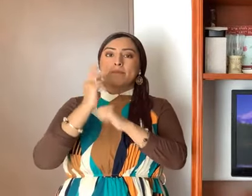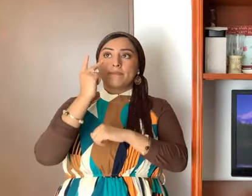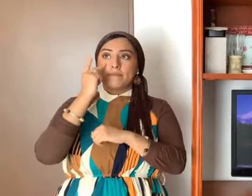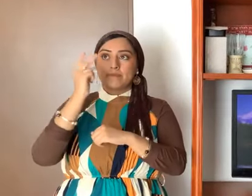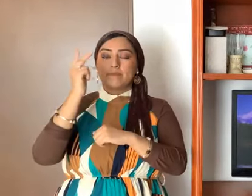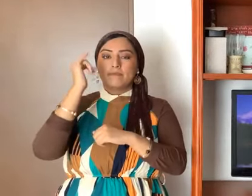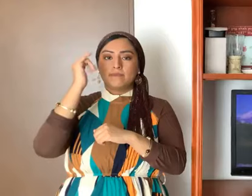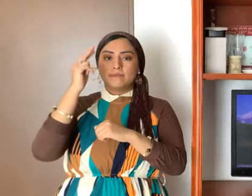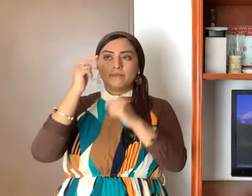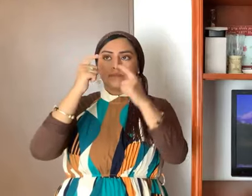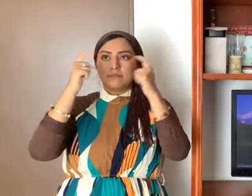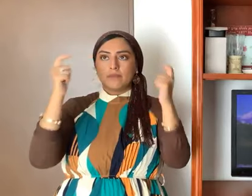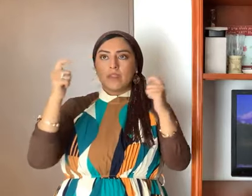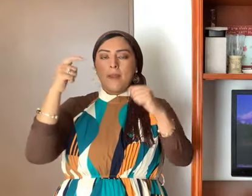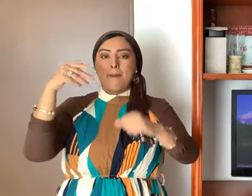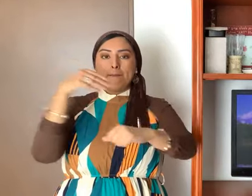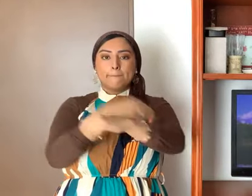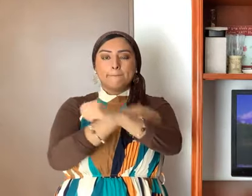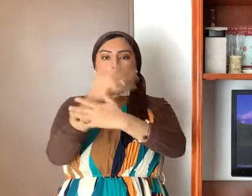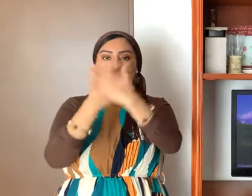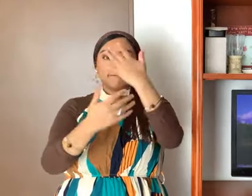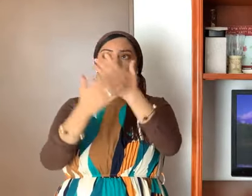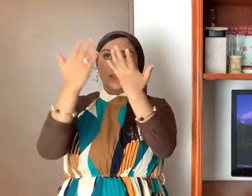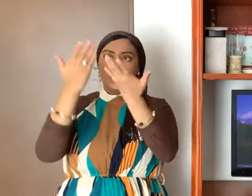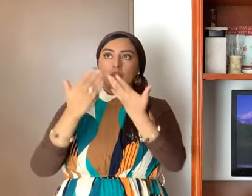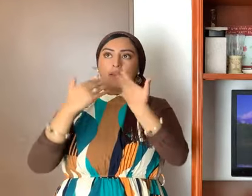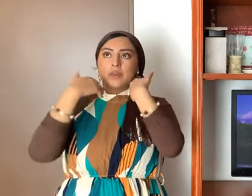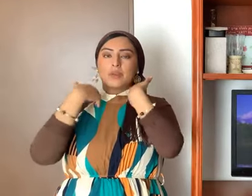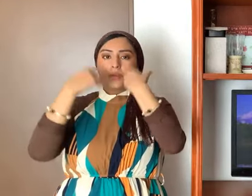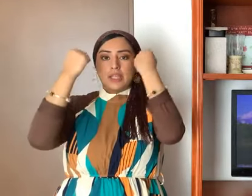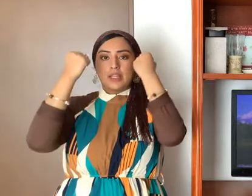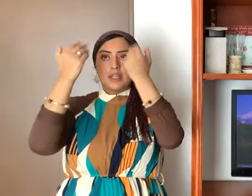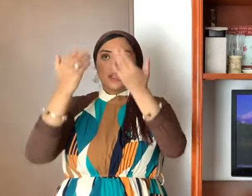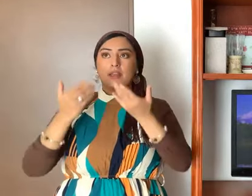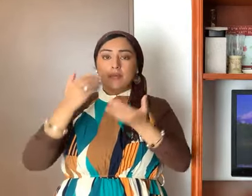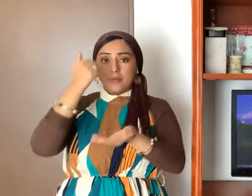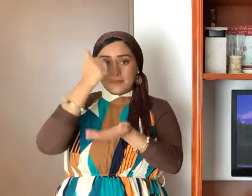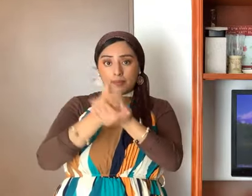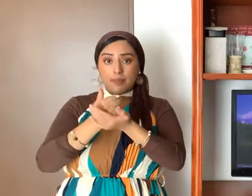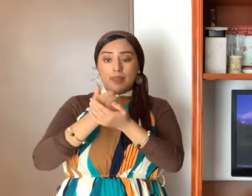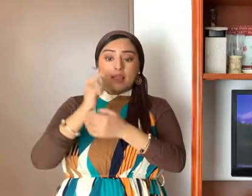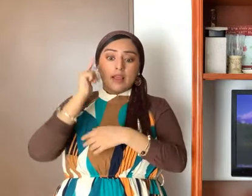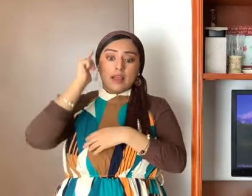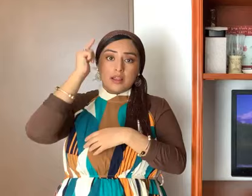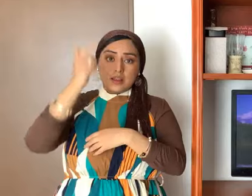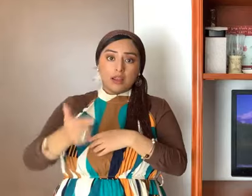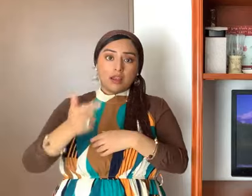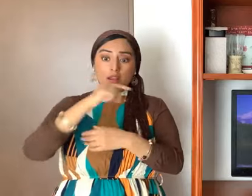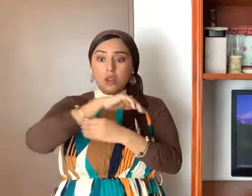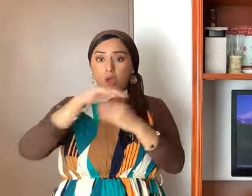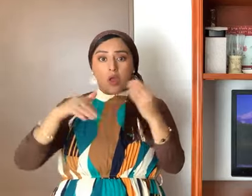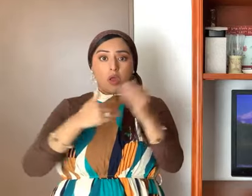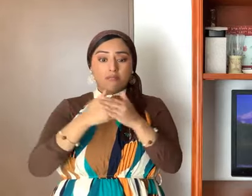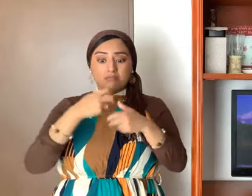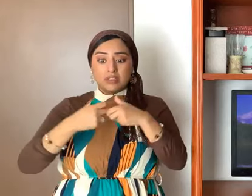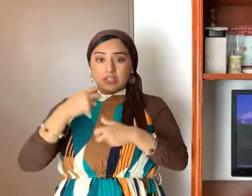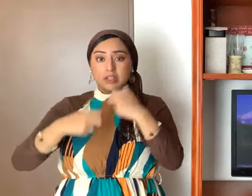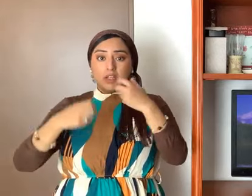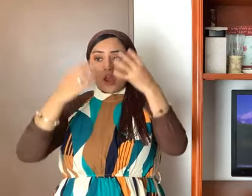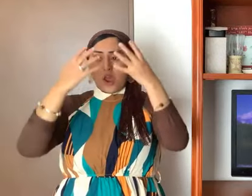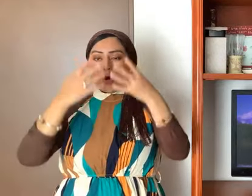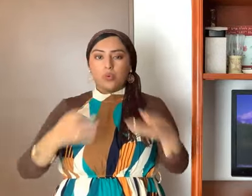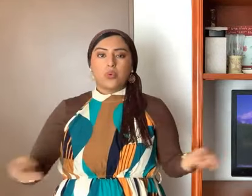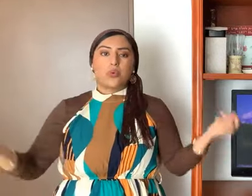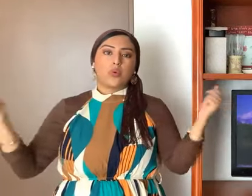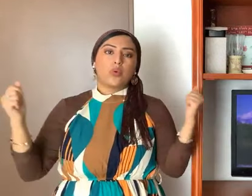la mano poderosa del Eterno a tu favor, dándote fuerzas, dándote ánimo, y después todo lo que estaba afligiéndote se